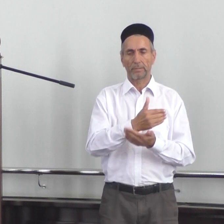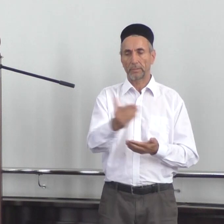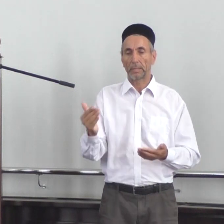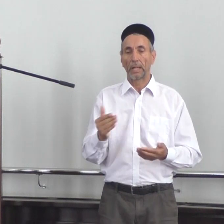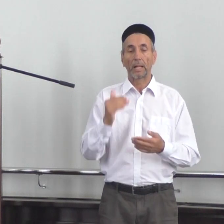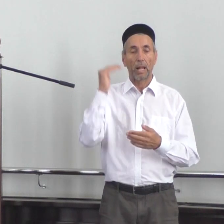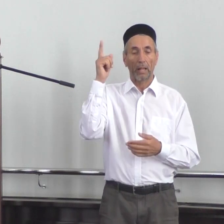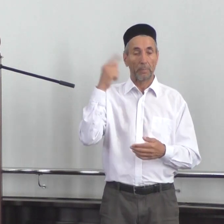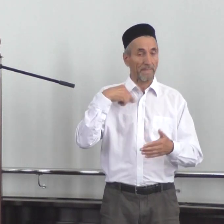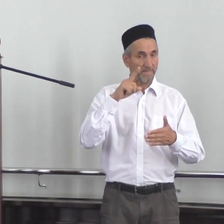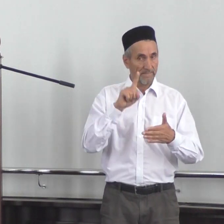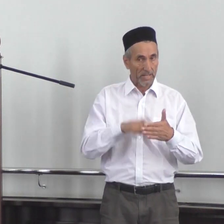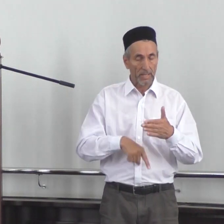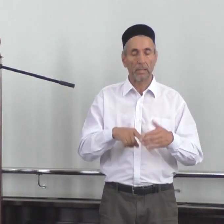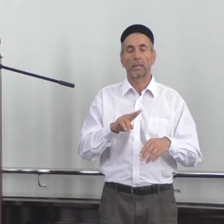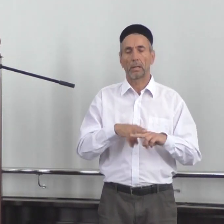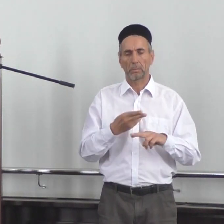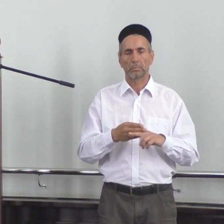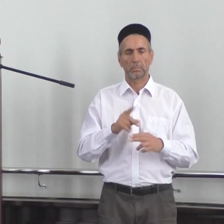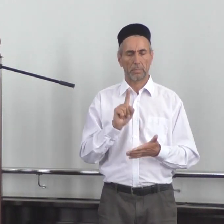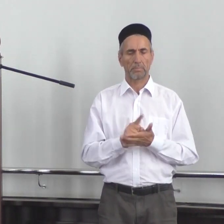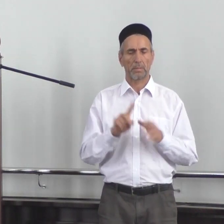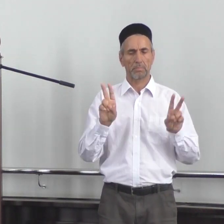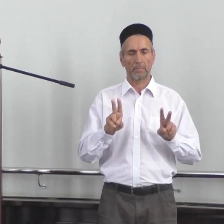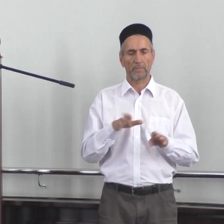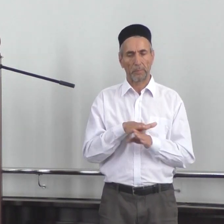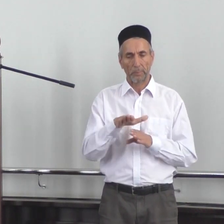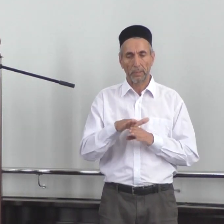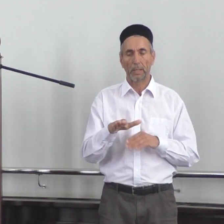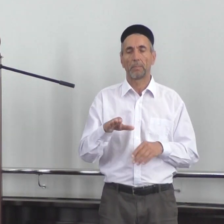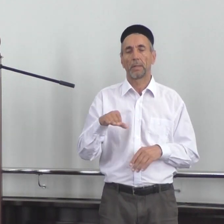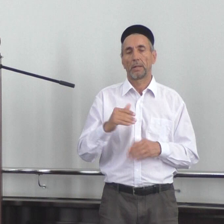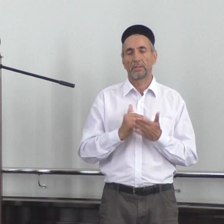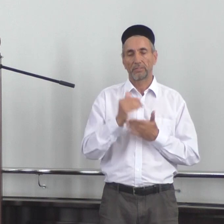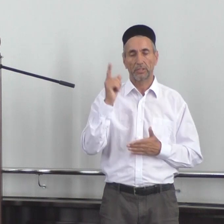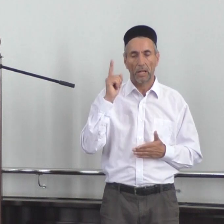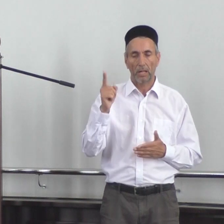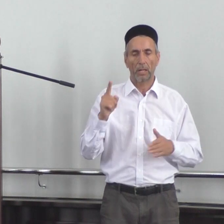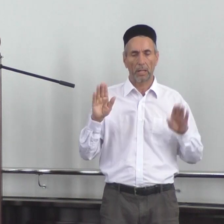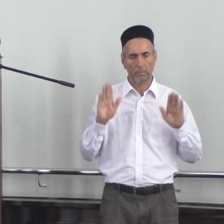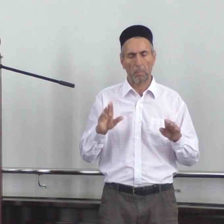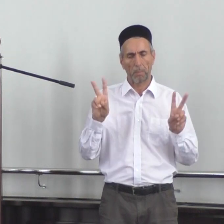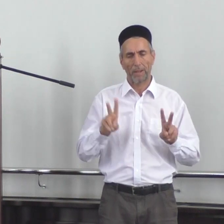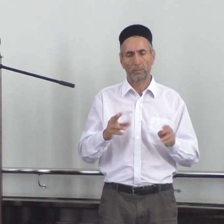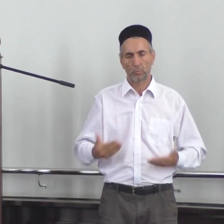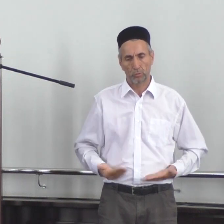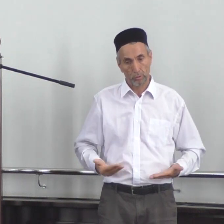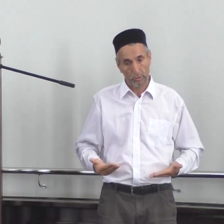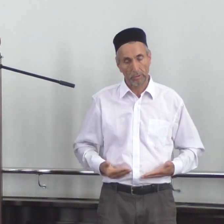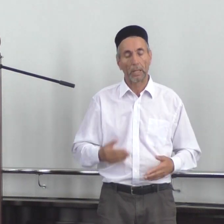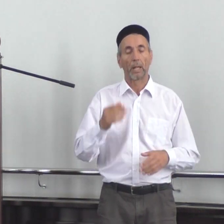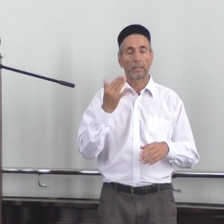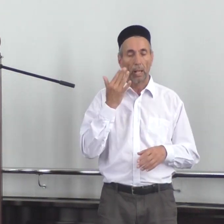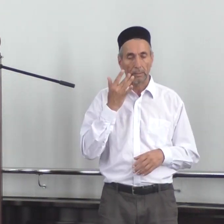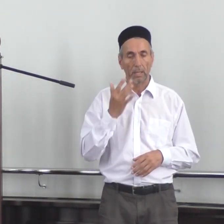без Аллаһка ышанабыз икән, ул хак. Без Аллаһ Таалагә тәвәккәл кылып яшәсәк, шул вакытта